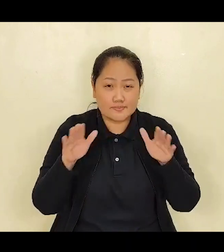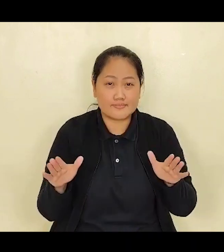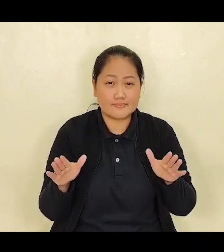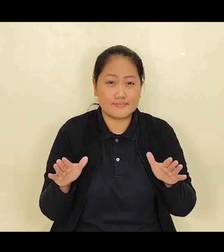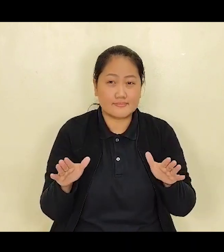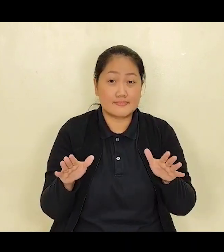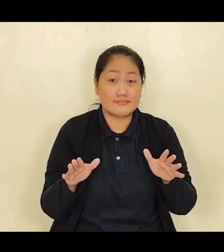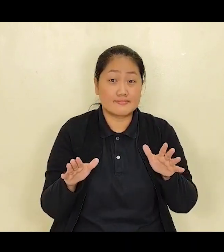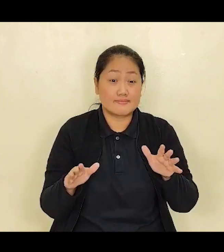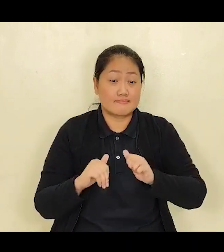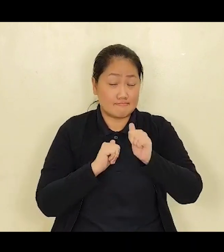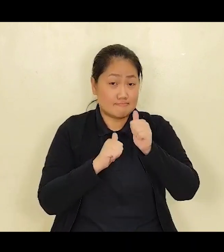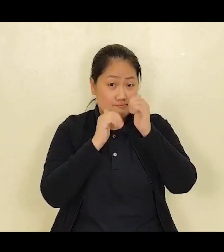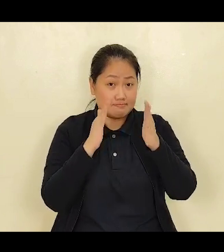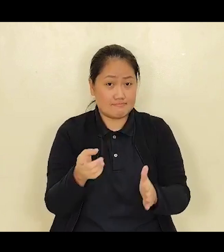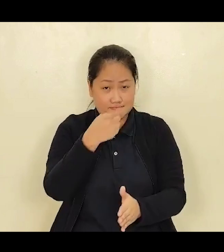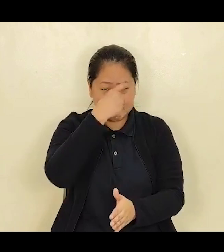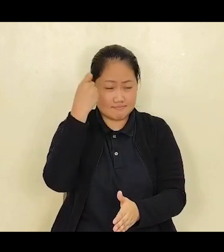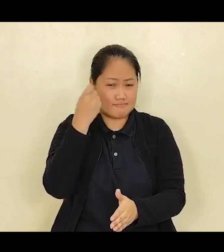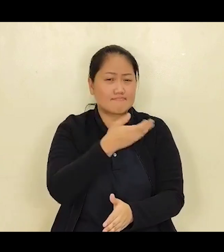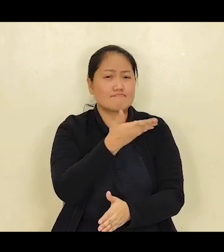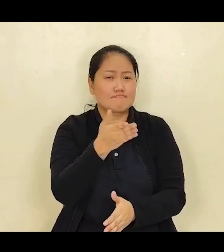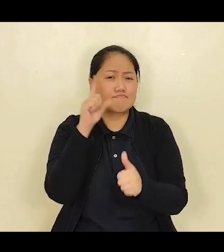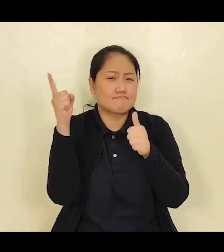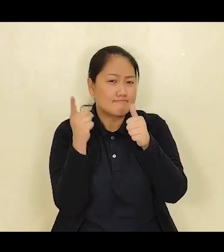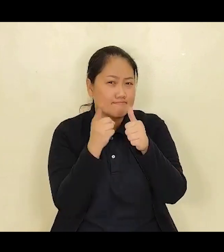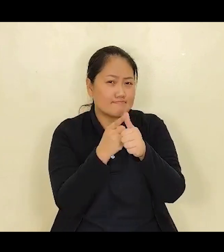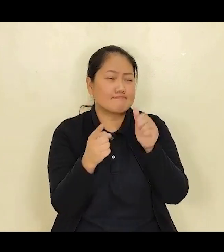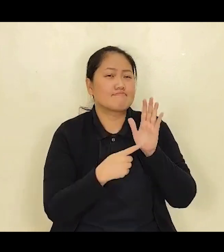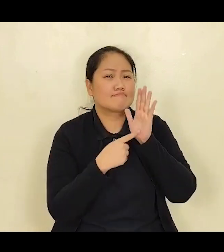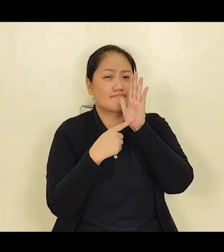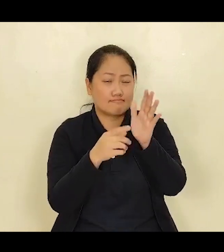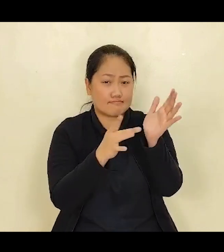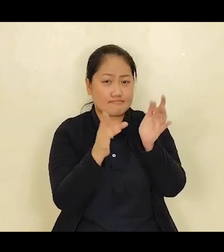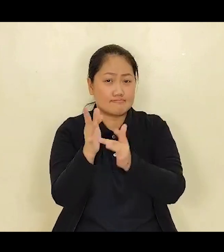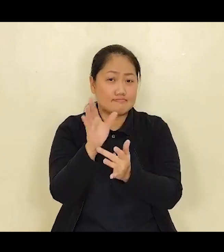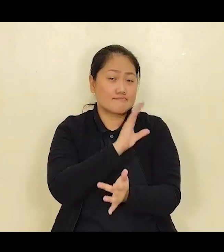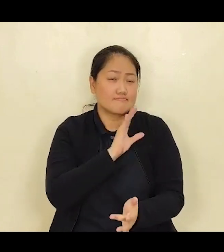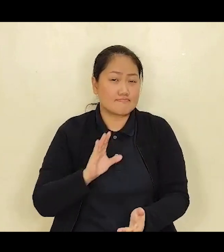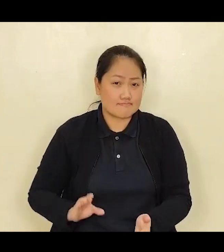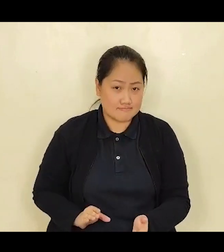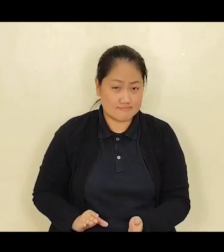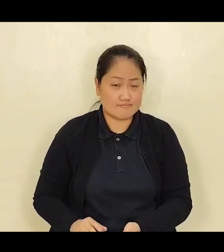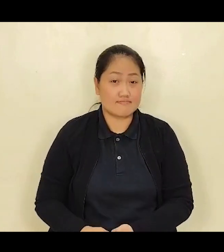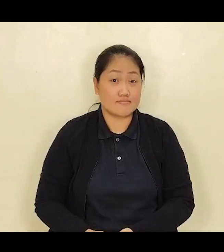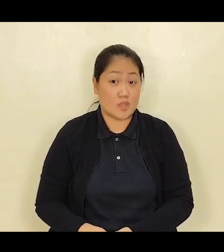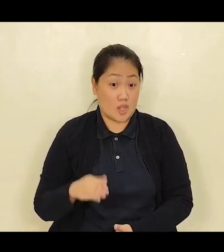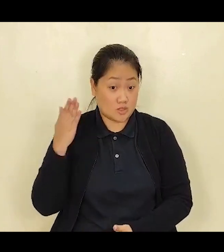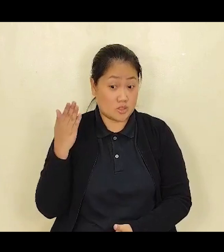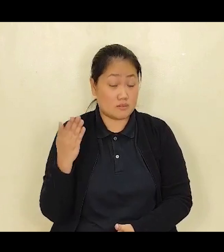Very blessed nga ang mga alagad dahil sa kanila unang ni-reveal ng ating Jesus